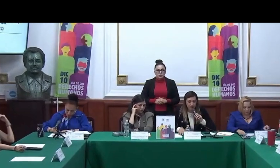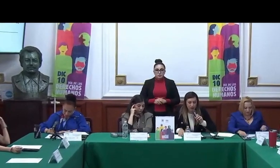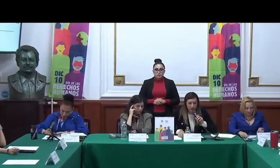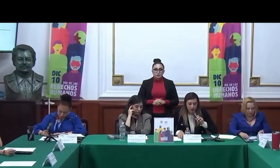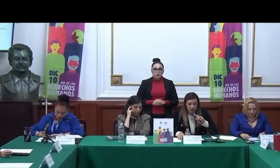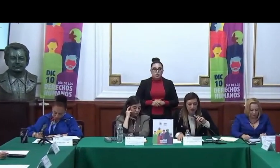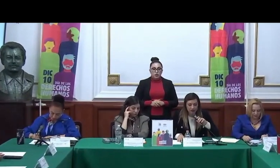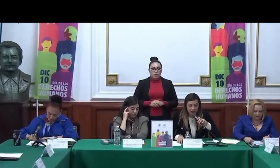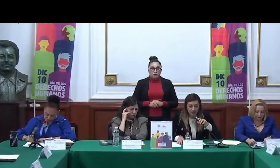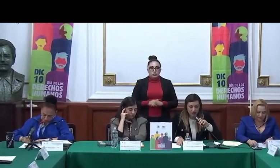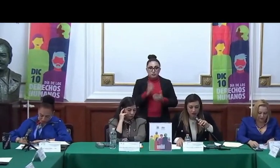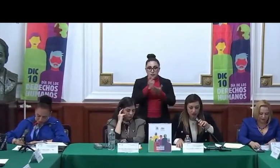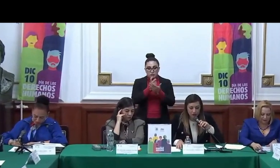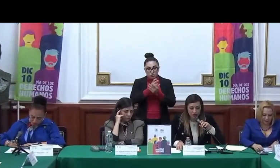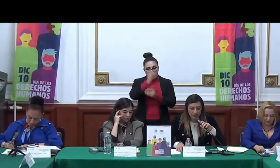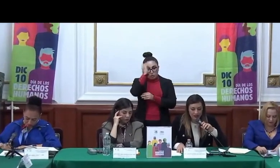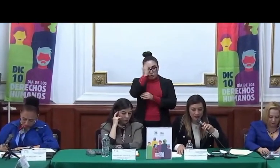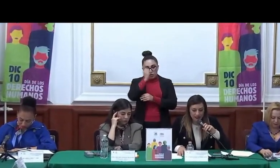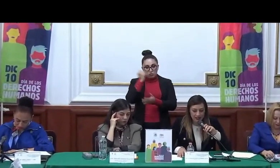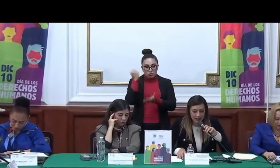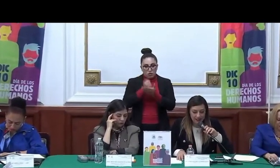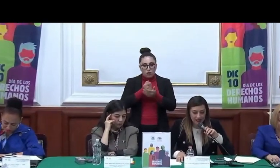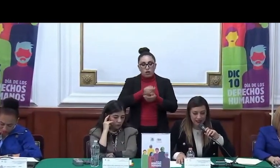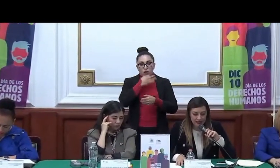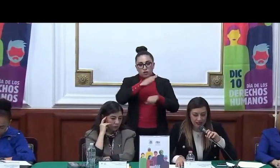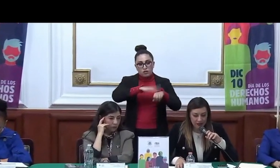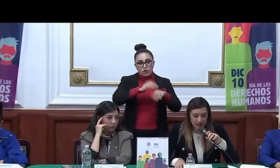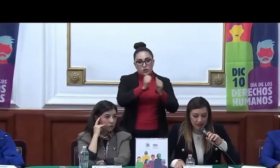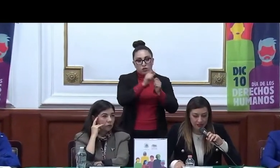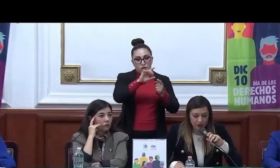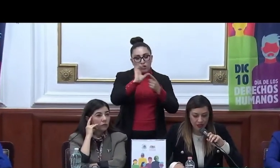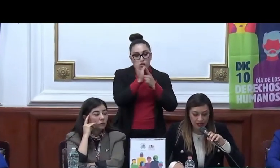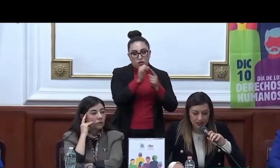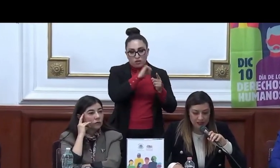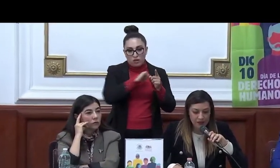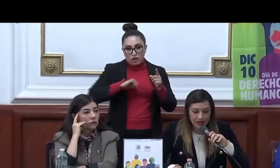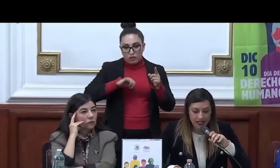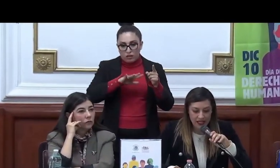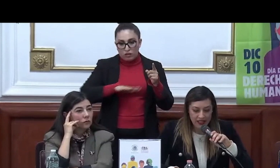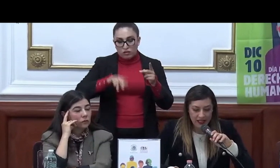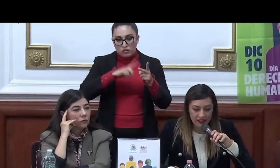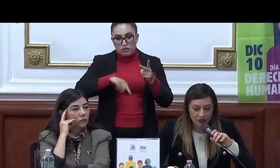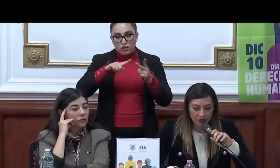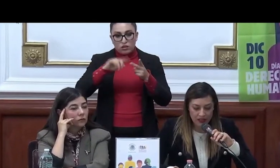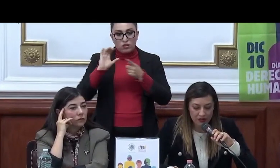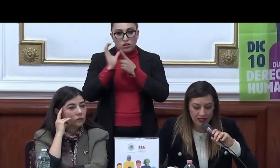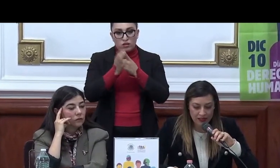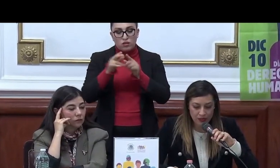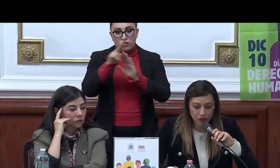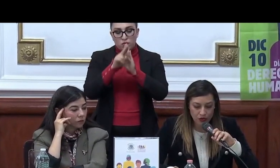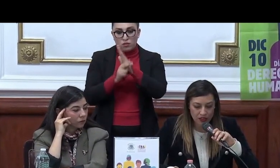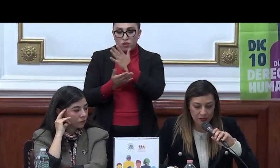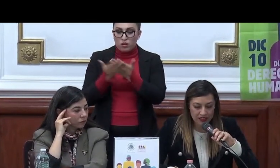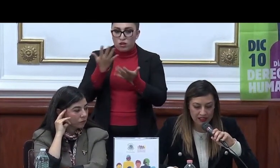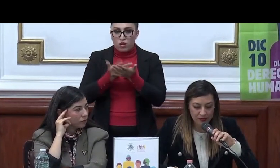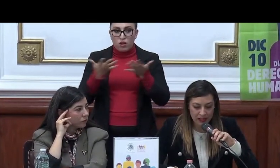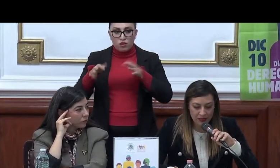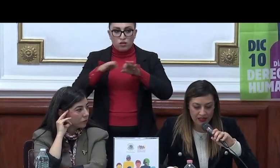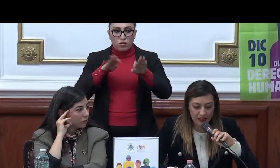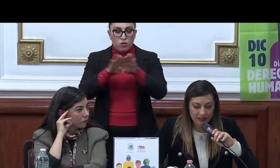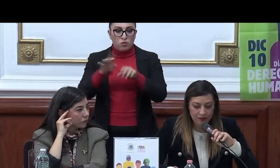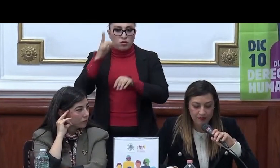Aprobada la opinión, remítase a las Comisiones Unidas de Alcaldías y Límites Territoriales y la de Normatividad, Estudios y